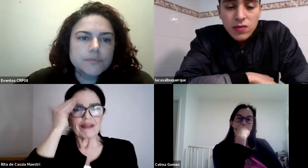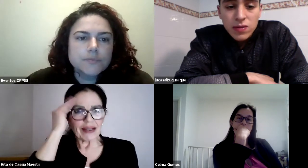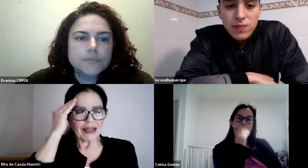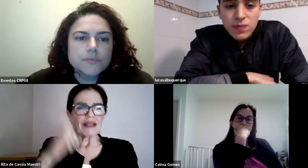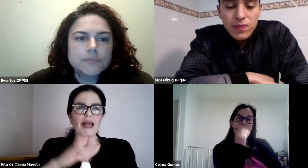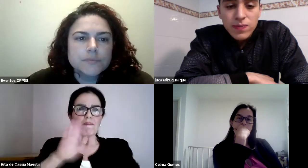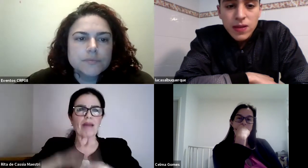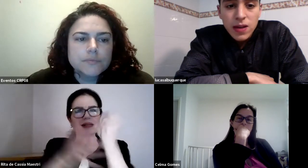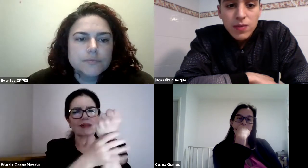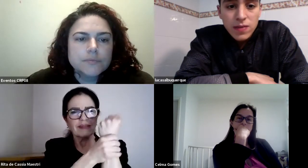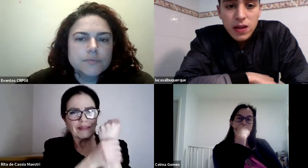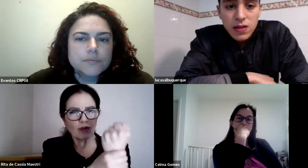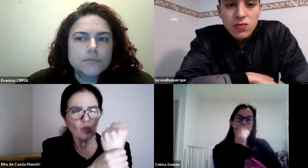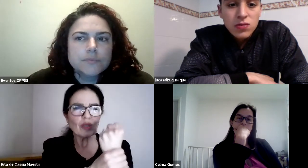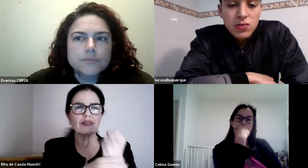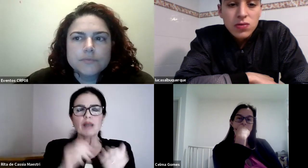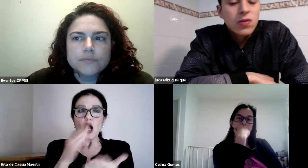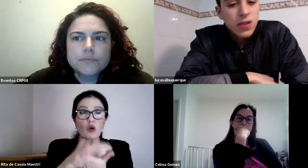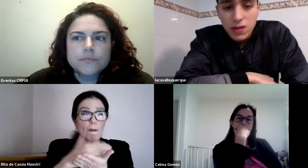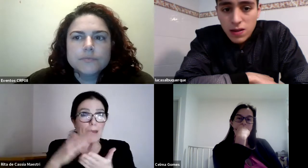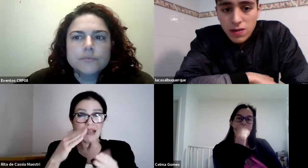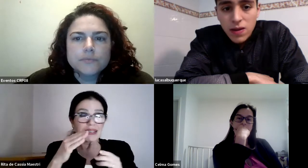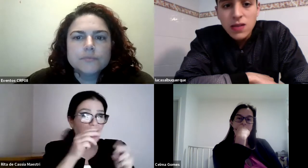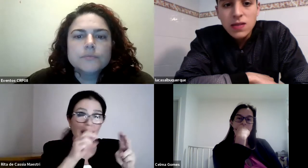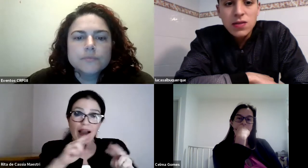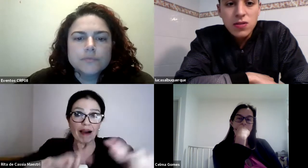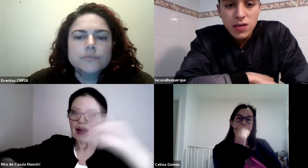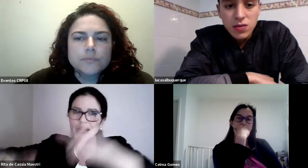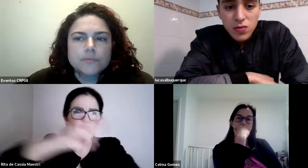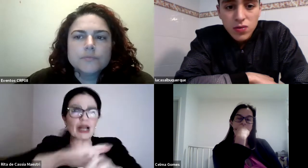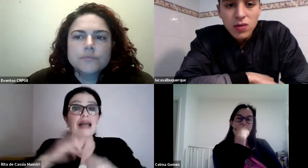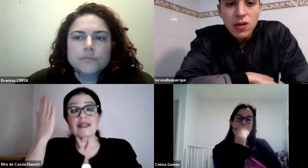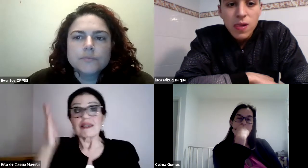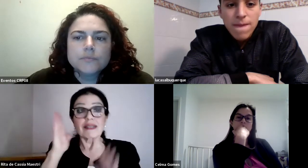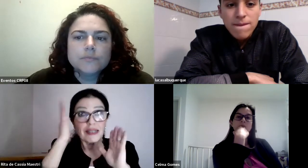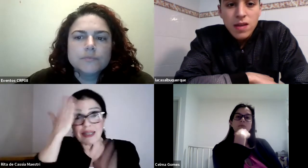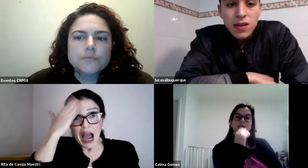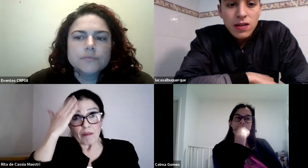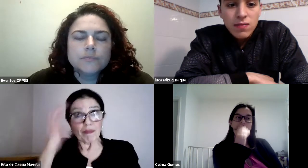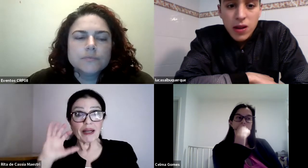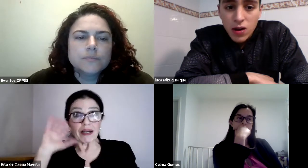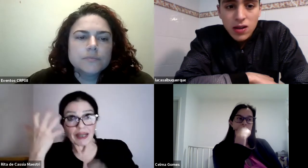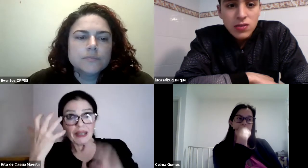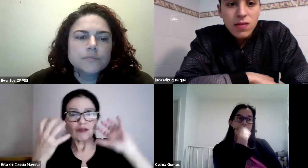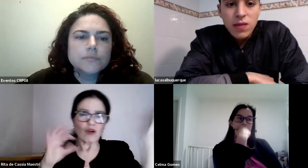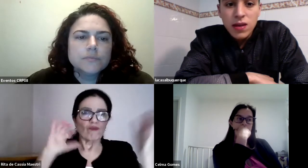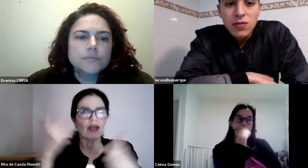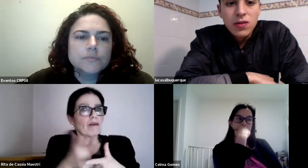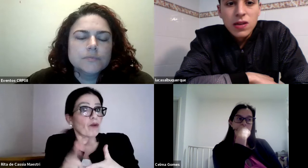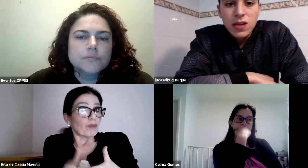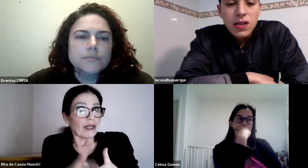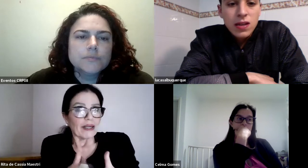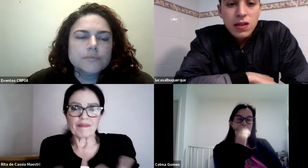nós vamos ter a possibilidade de tudo conseguir entender mais, se sentir mais seguro, e vai ter melhor